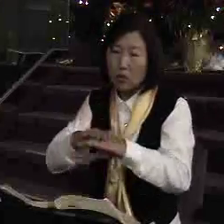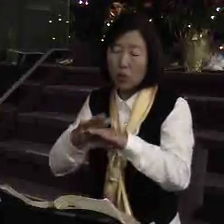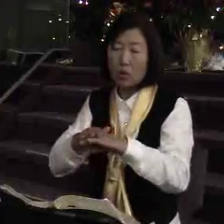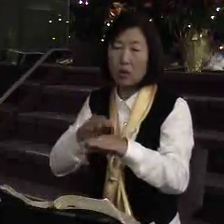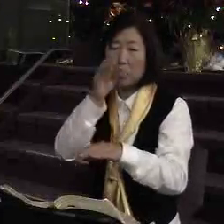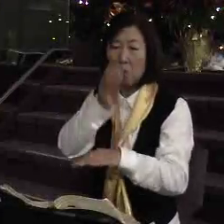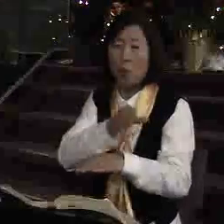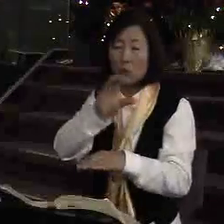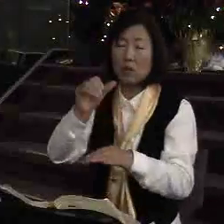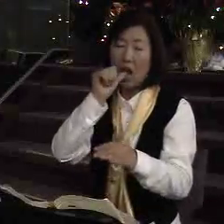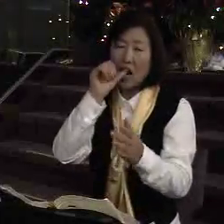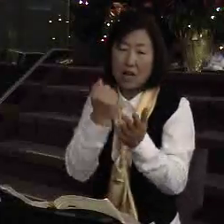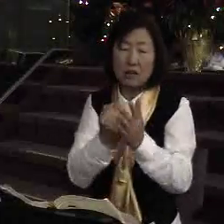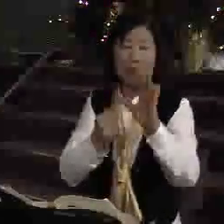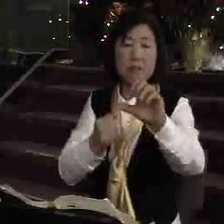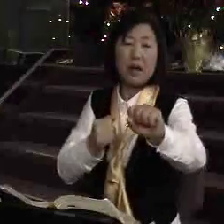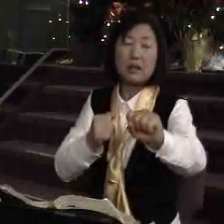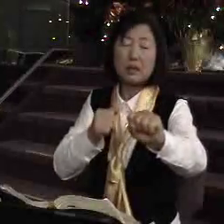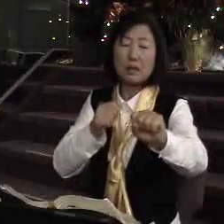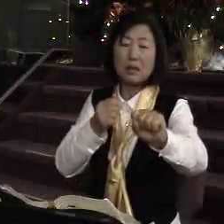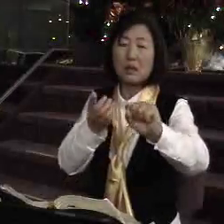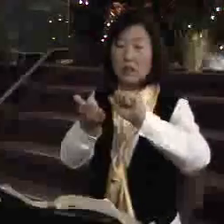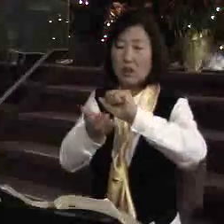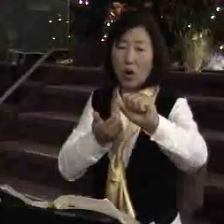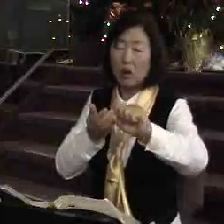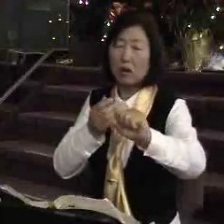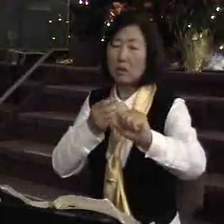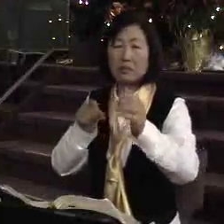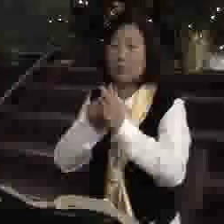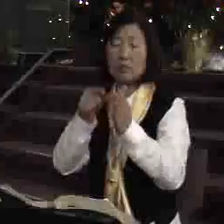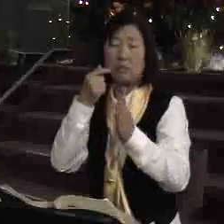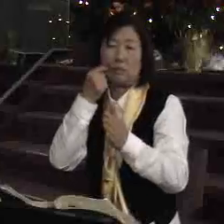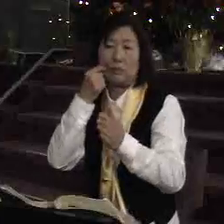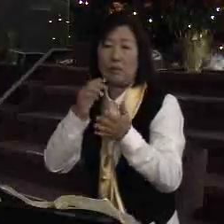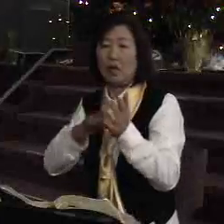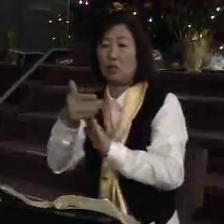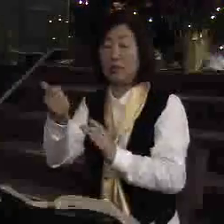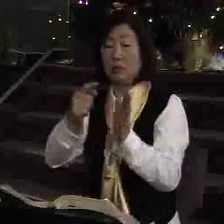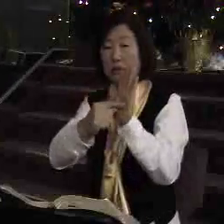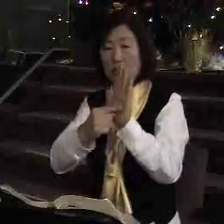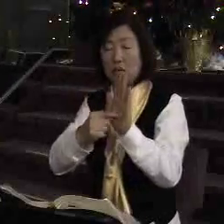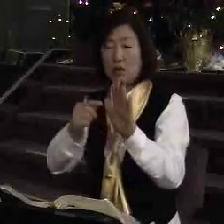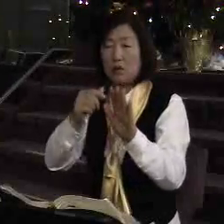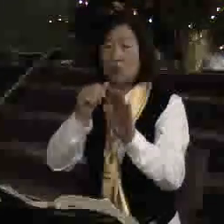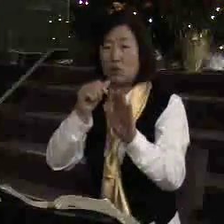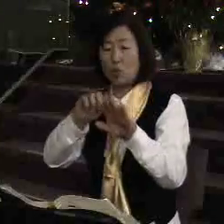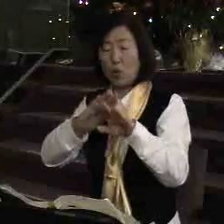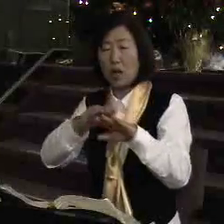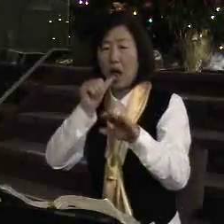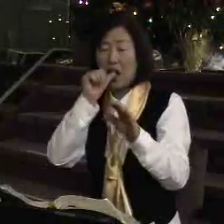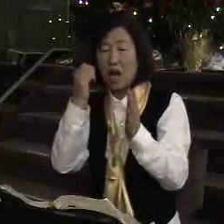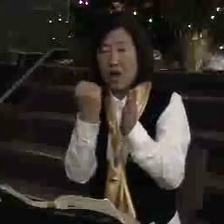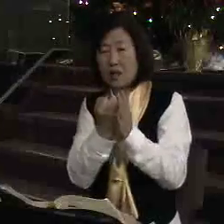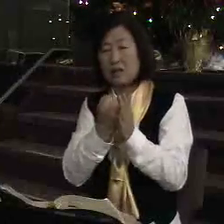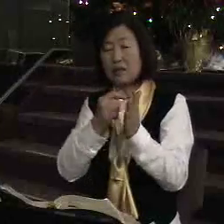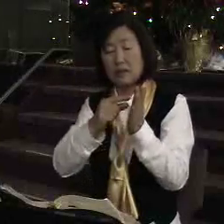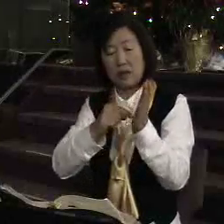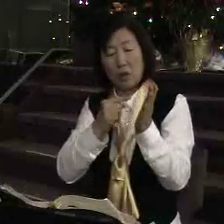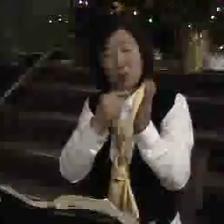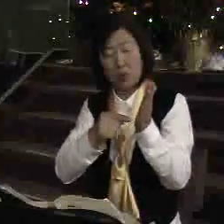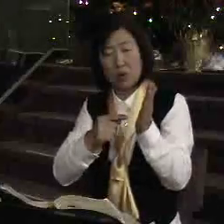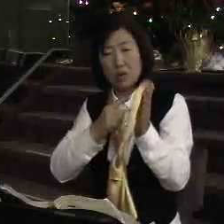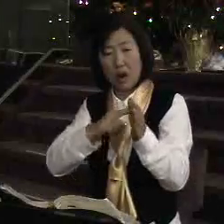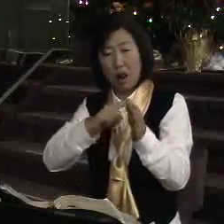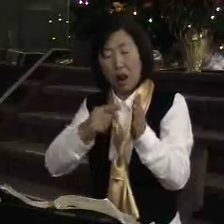만지기 전에는 나는 믿지 못한다. 예수님이 나타나셔서 정말 손의 못자국과 옆에 창자국을